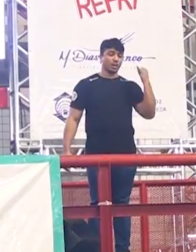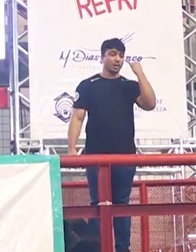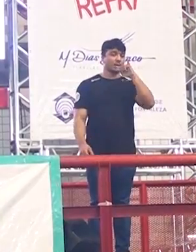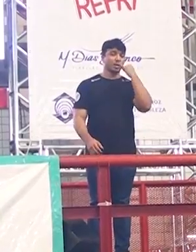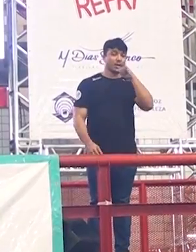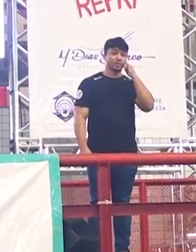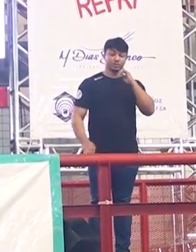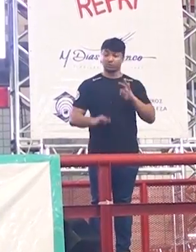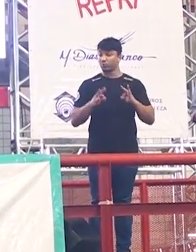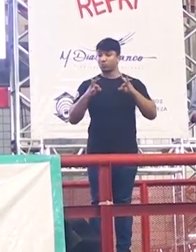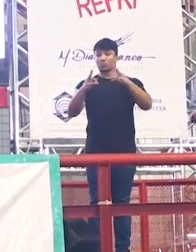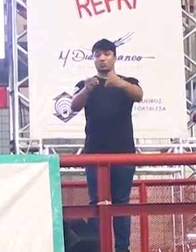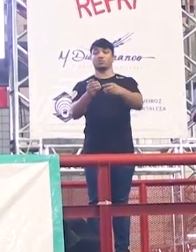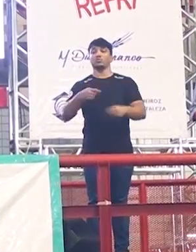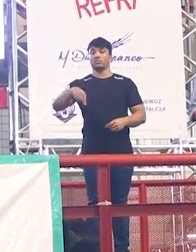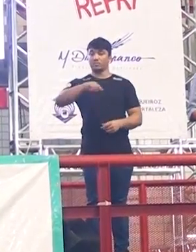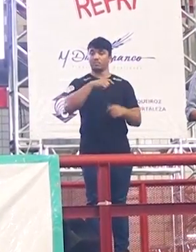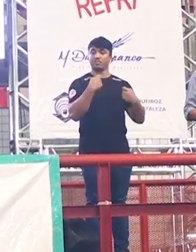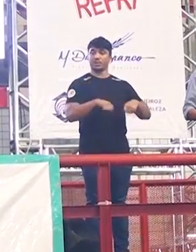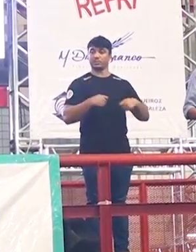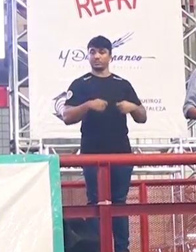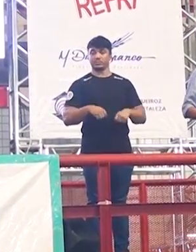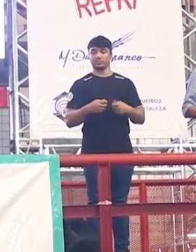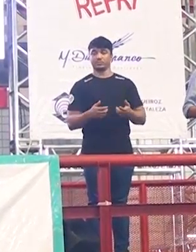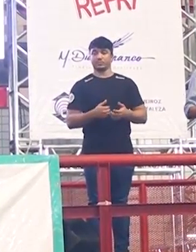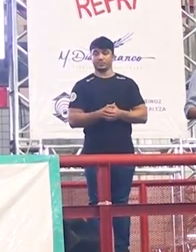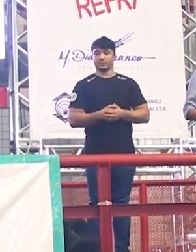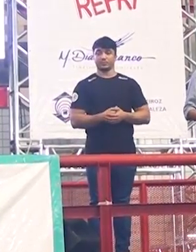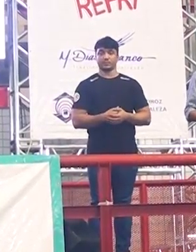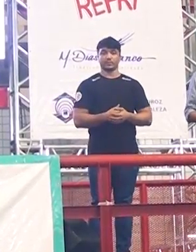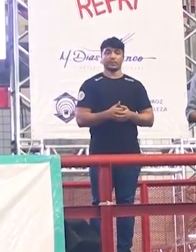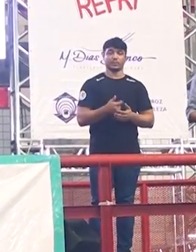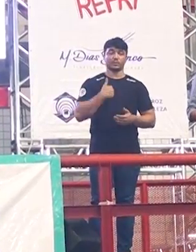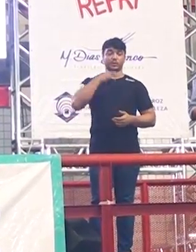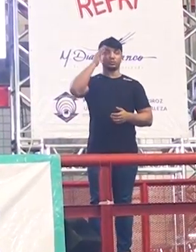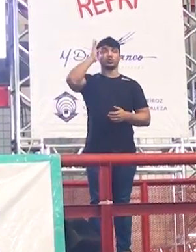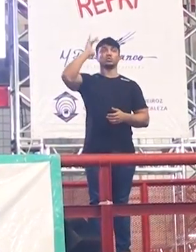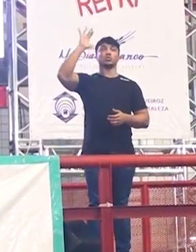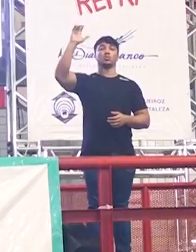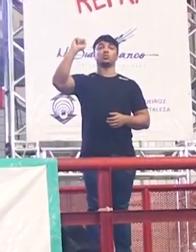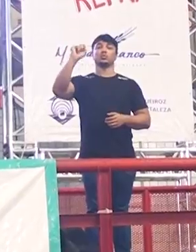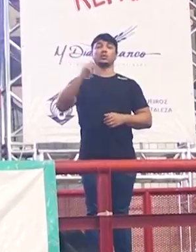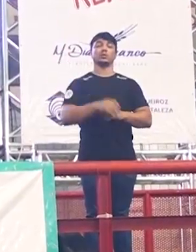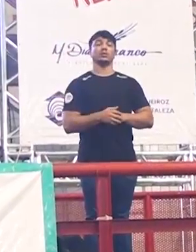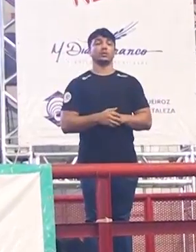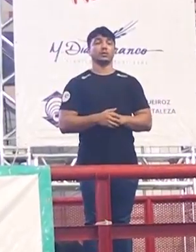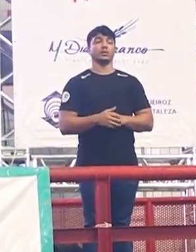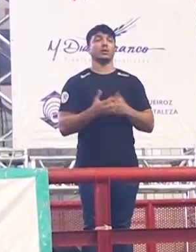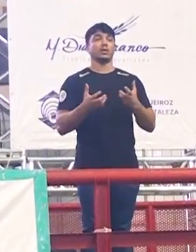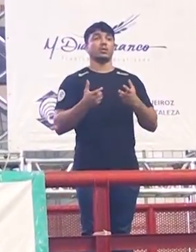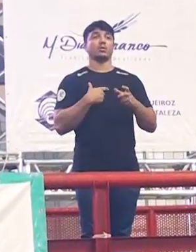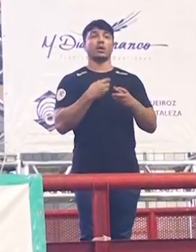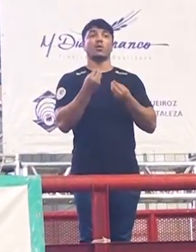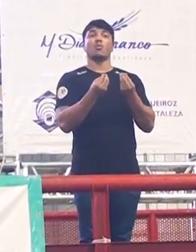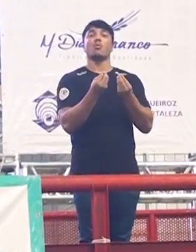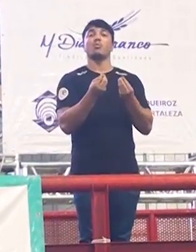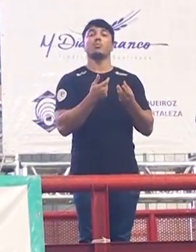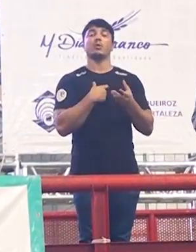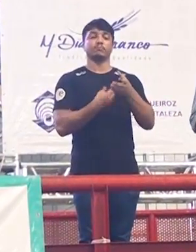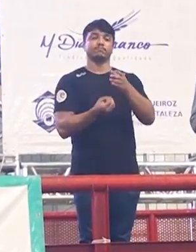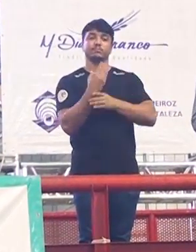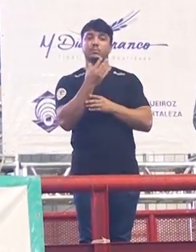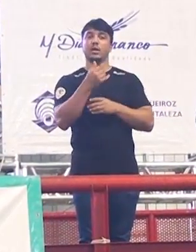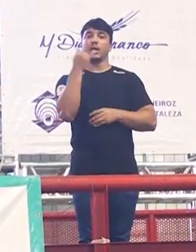precisa de energia. O grande sonho dos cientistas é descobrir fontes alternativas